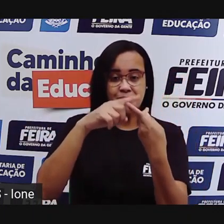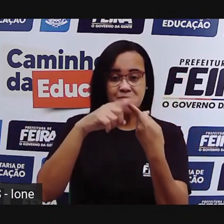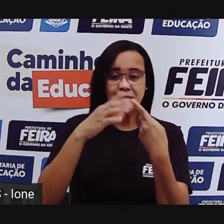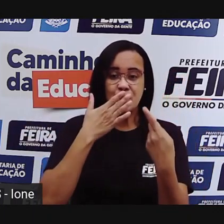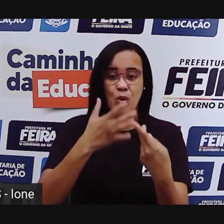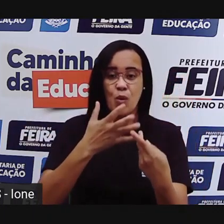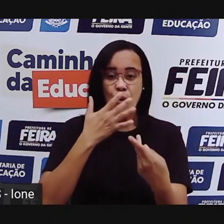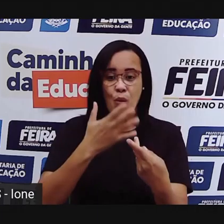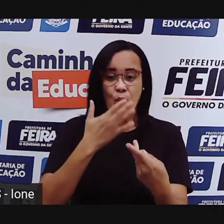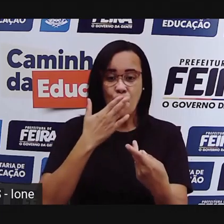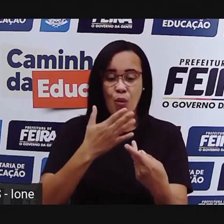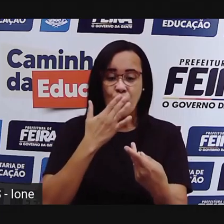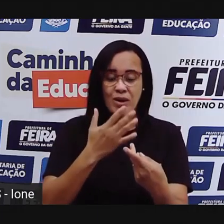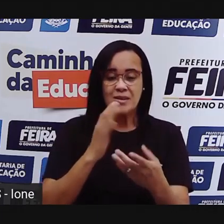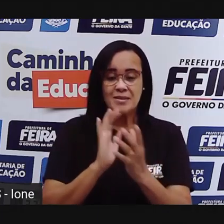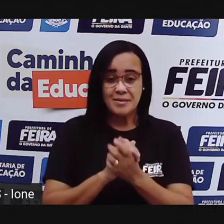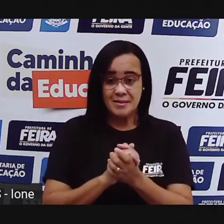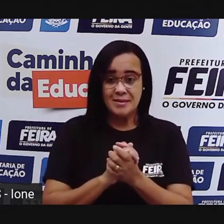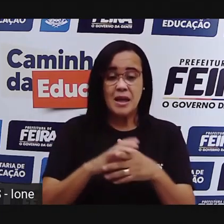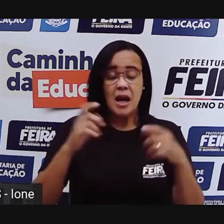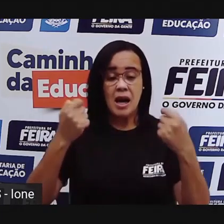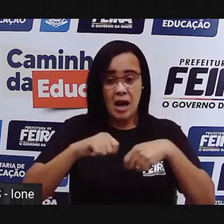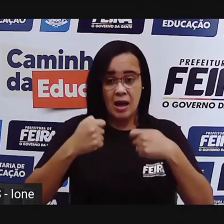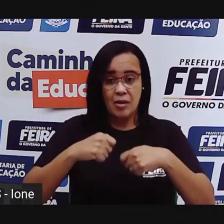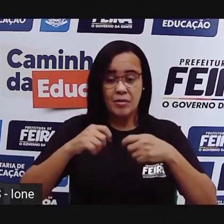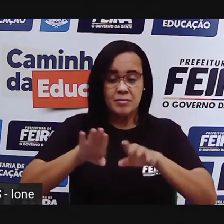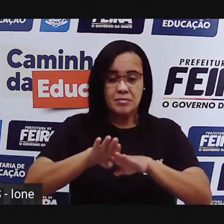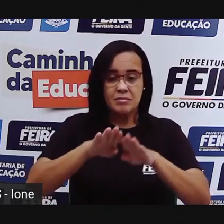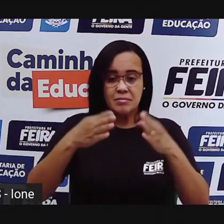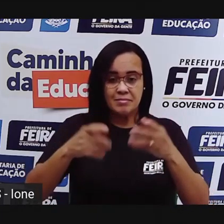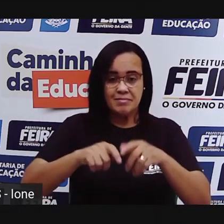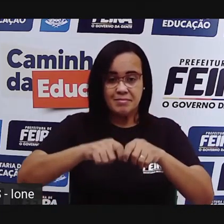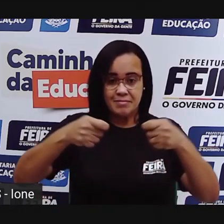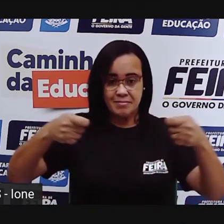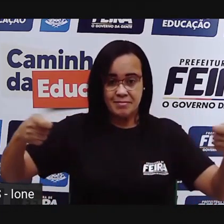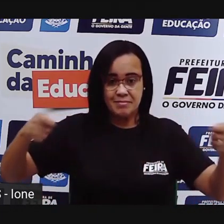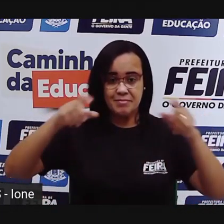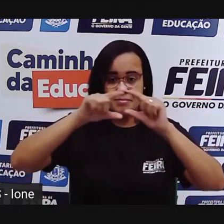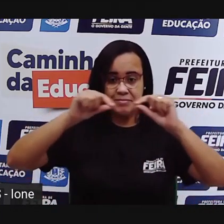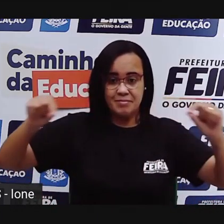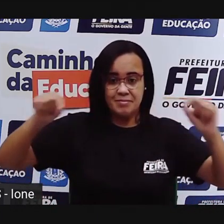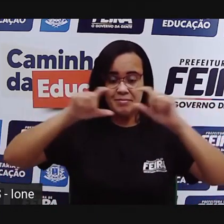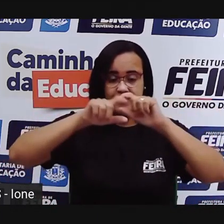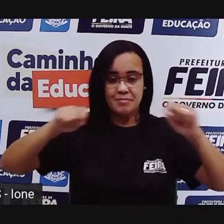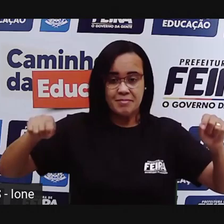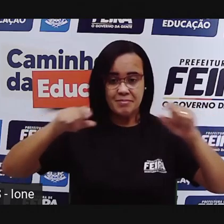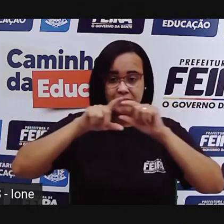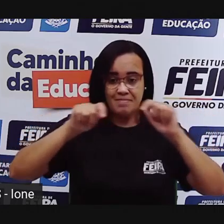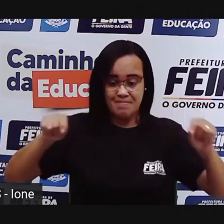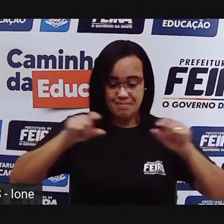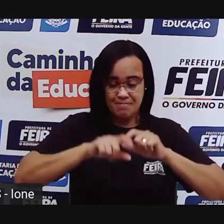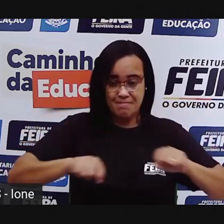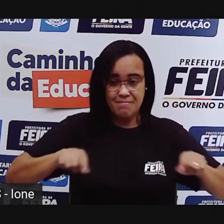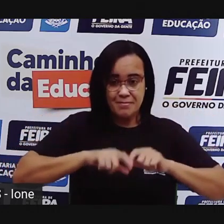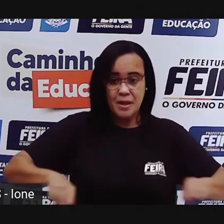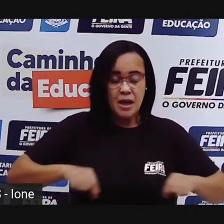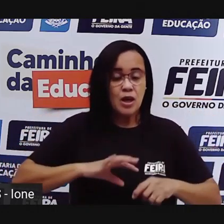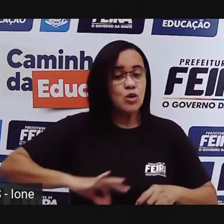recortado. Agora a gente vai abrir esse papel crepom. Abre, abre, desenrola ele